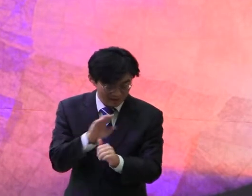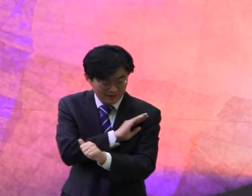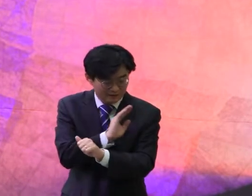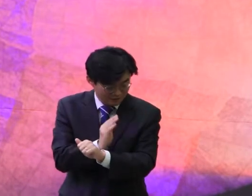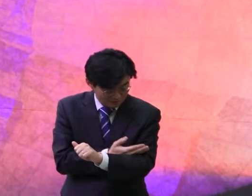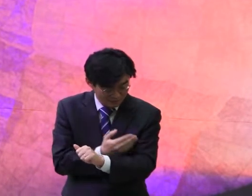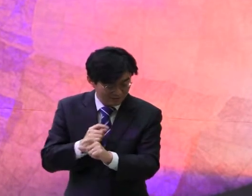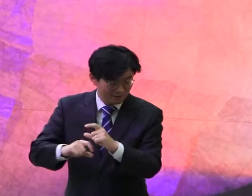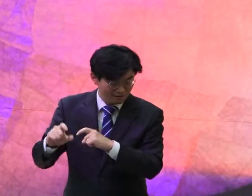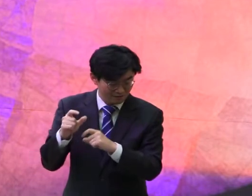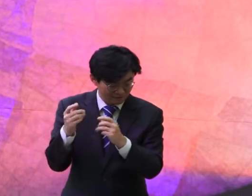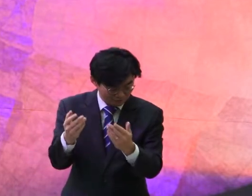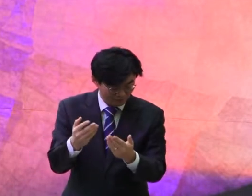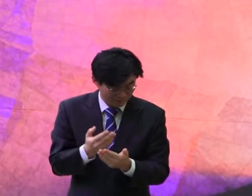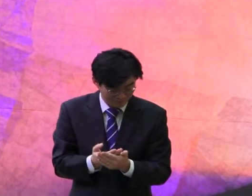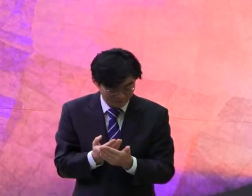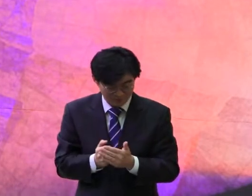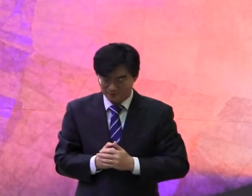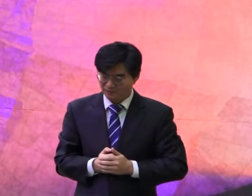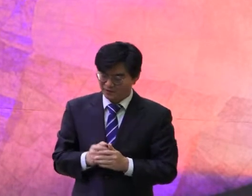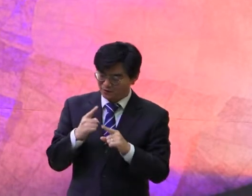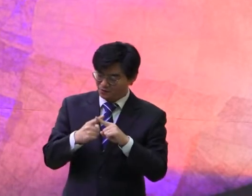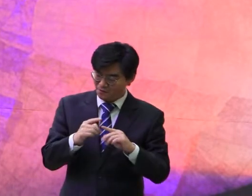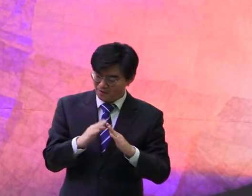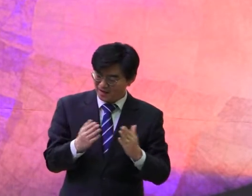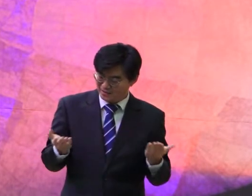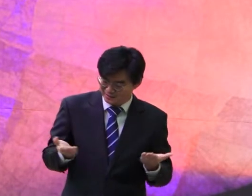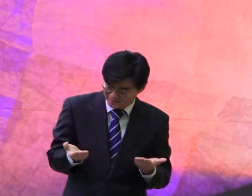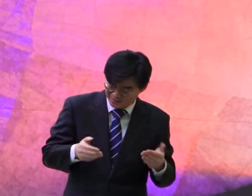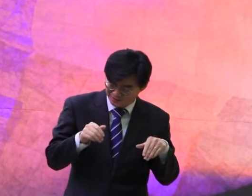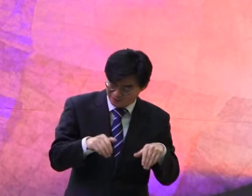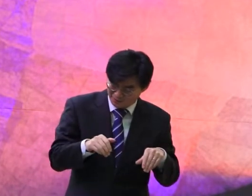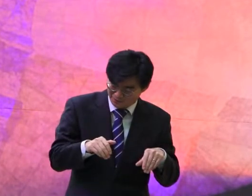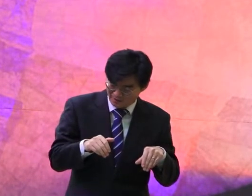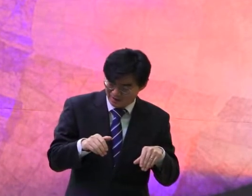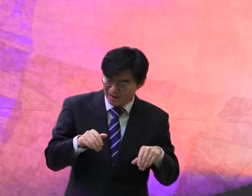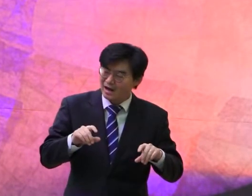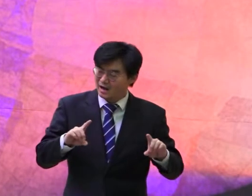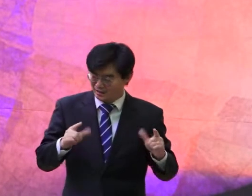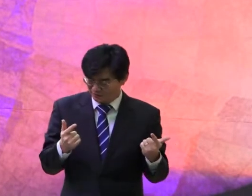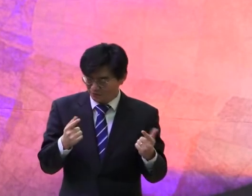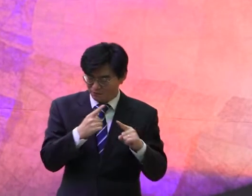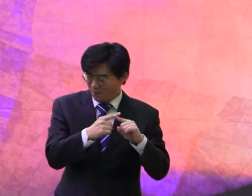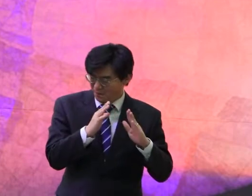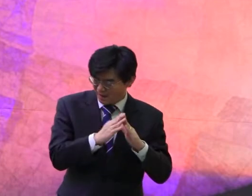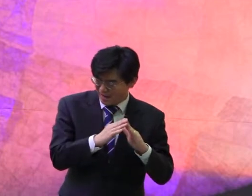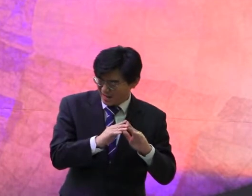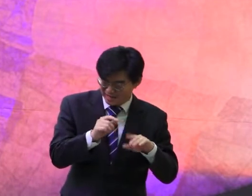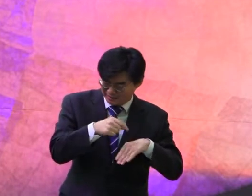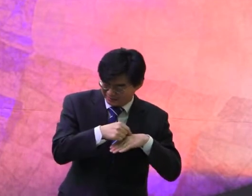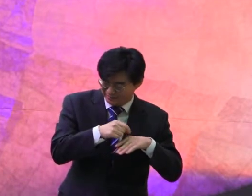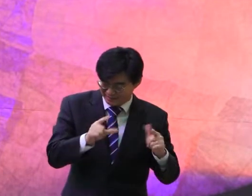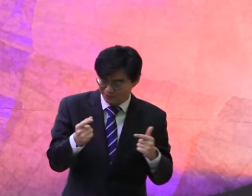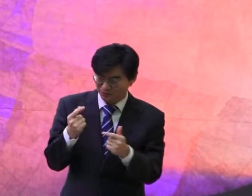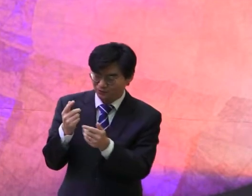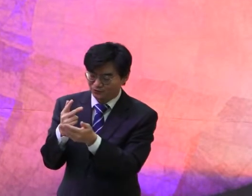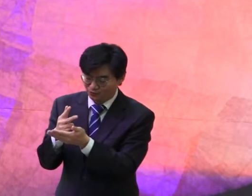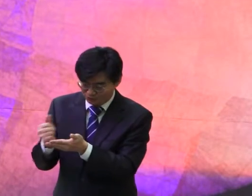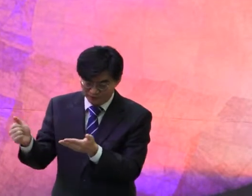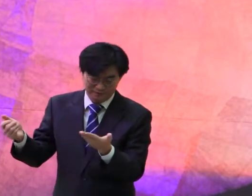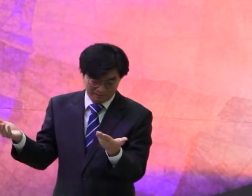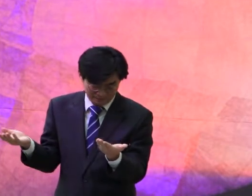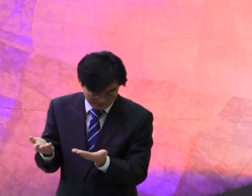주시옵소서. 교회 일을 하는 것이 아니라 주님이 일을 하고 있음을 잊지 않도록 매 순간마다 믿음을